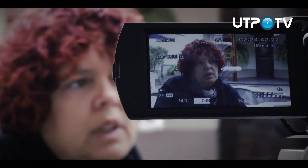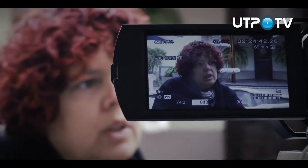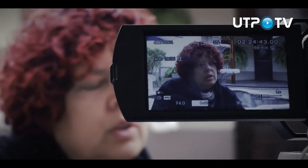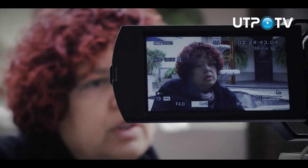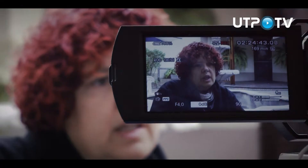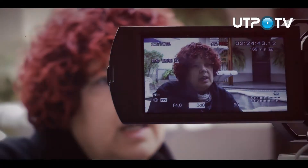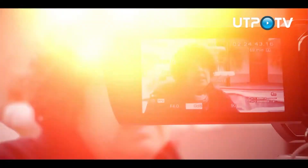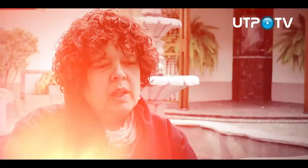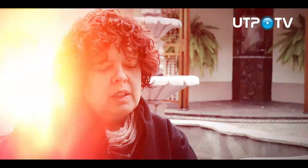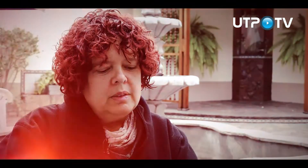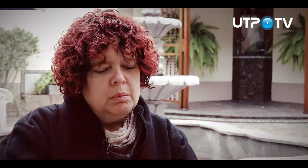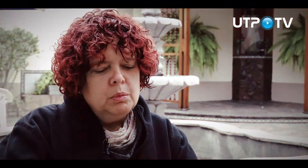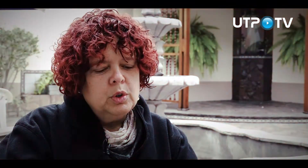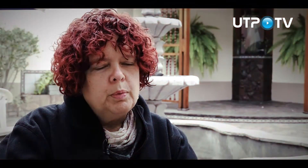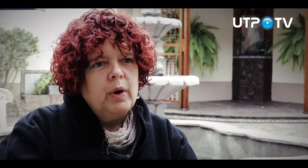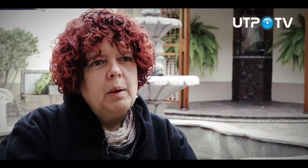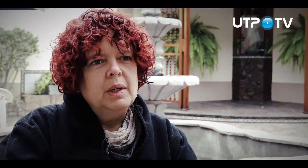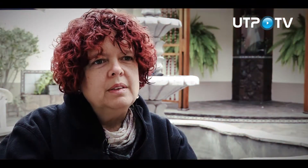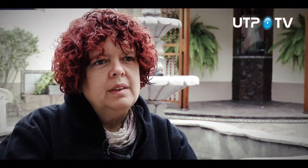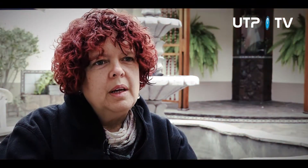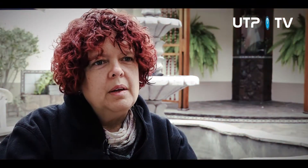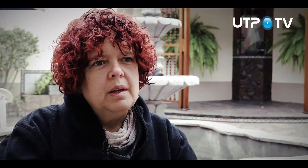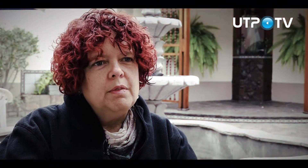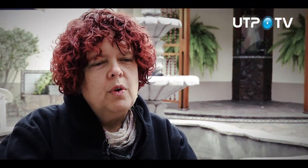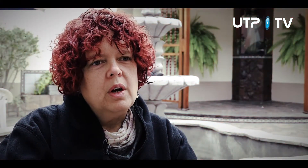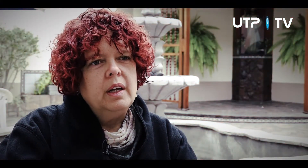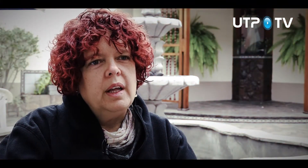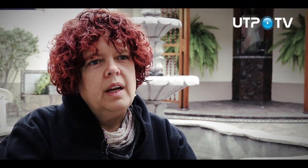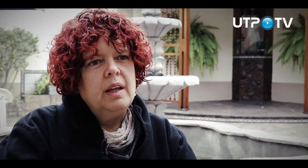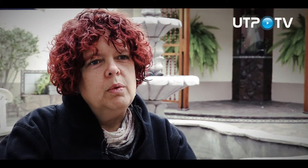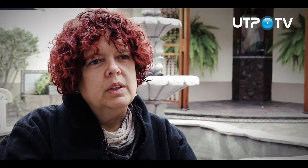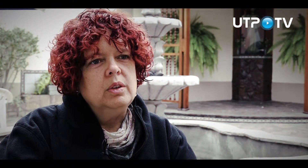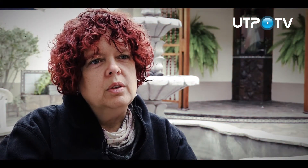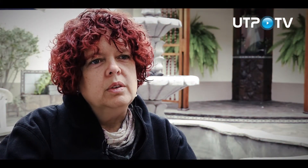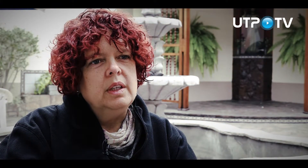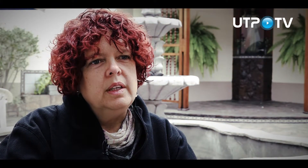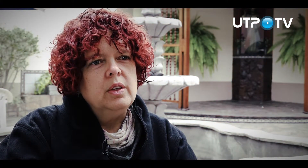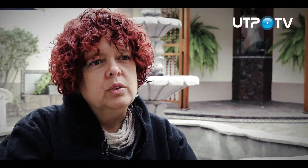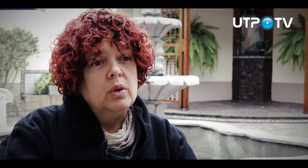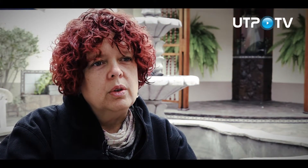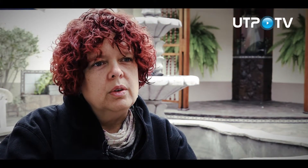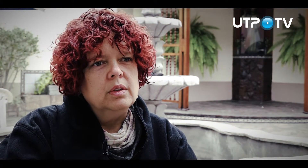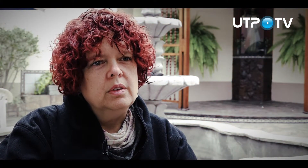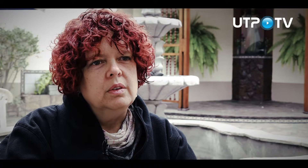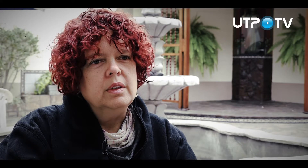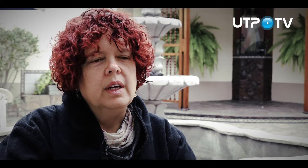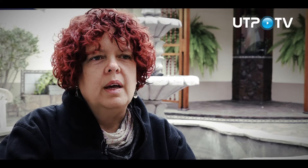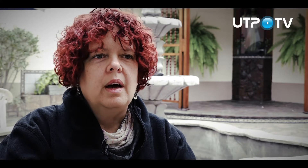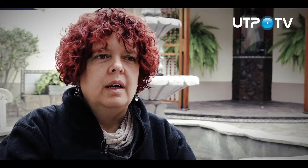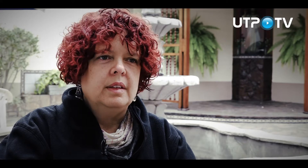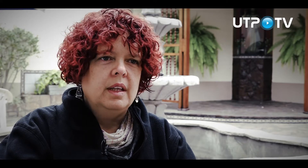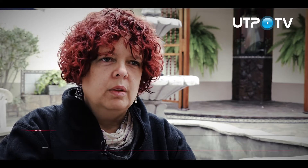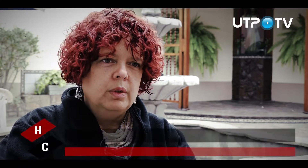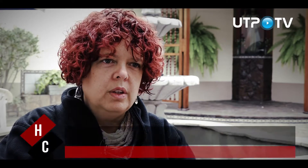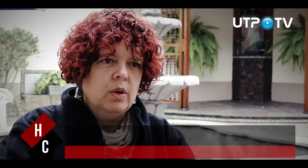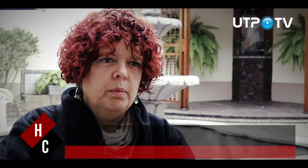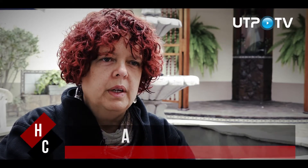tema. Muchos programas se enfocan en la educación del niño sordo, de que adquieran un idioma